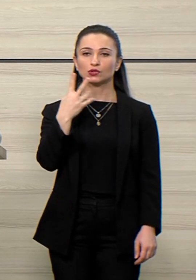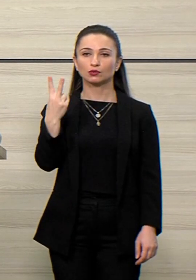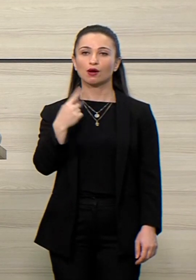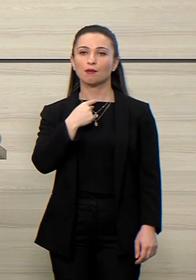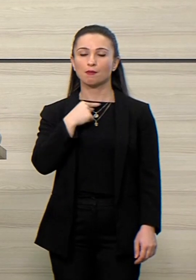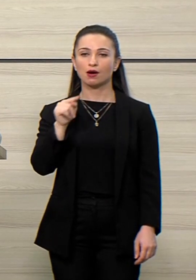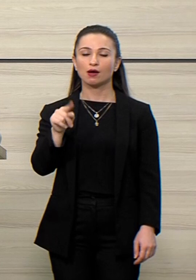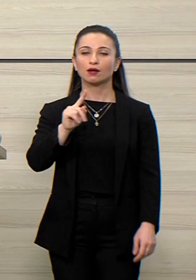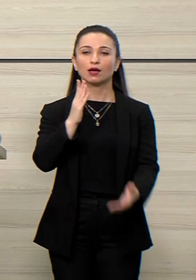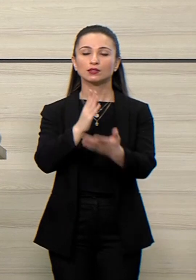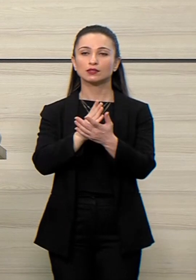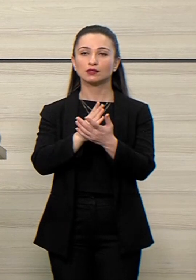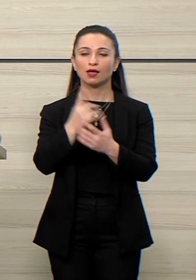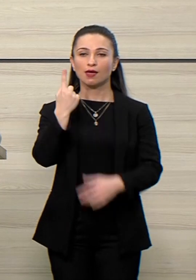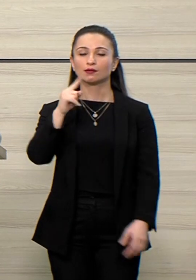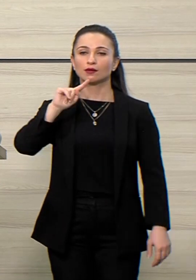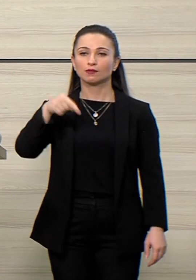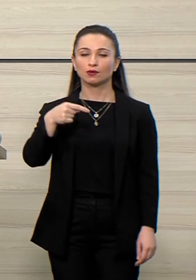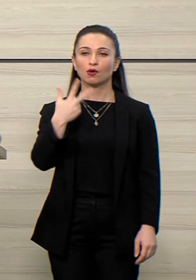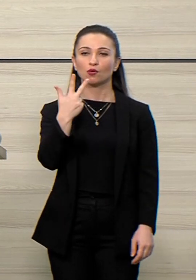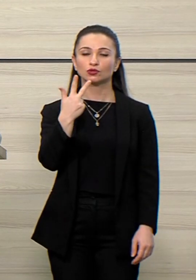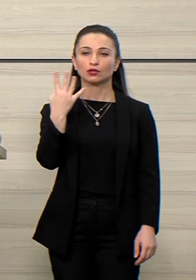24252 ხმა, რაც არის